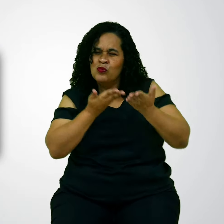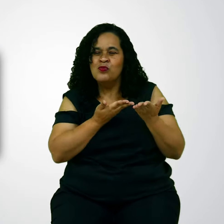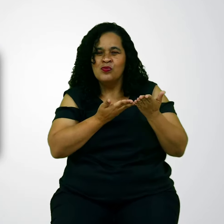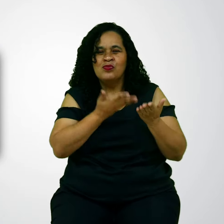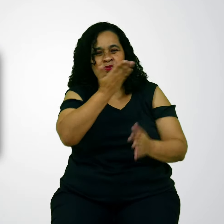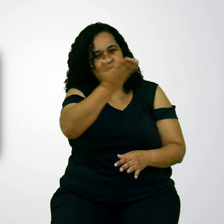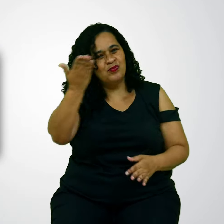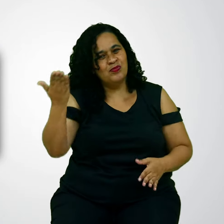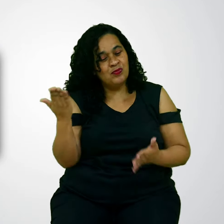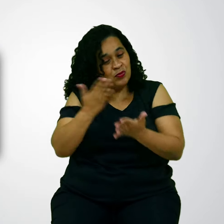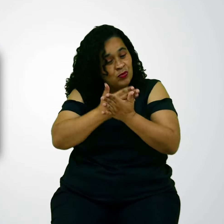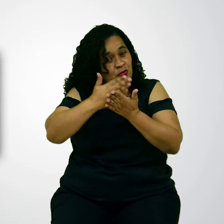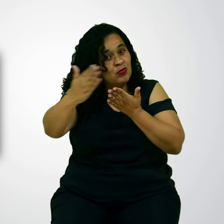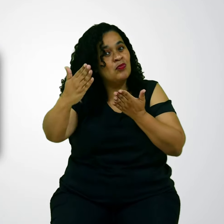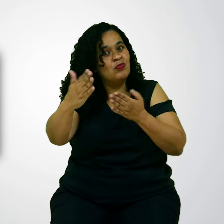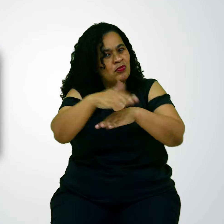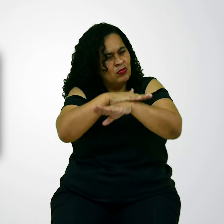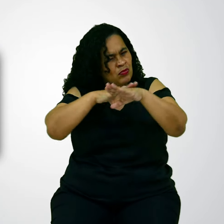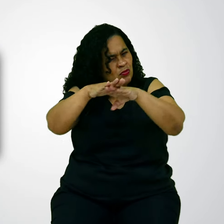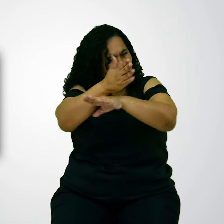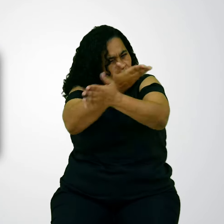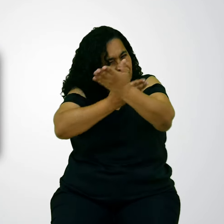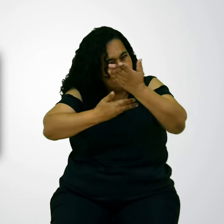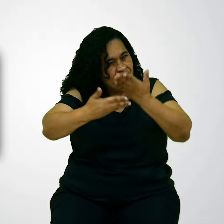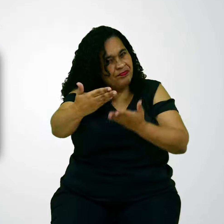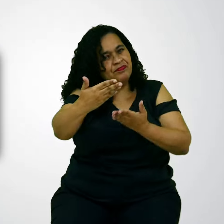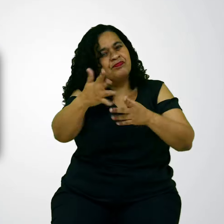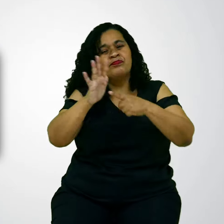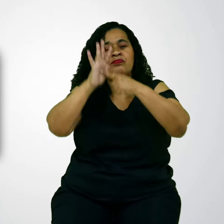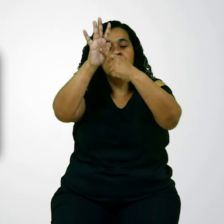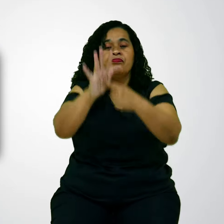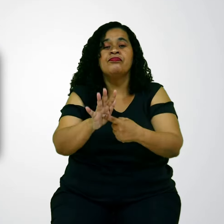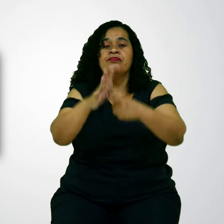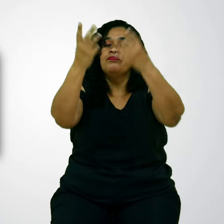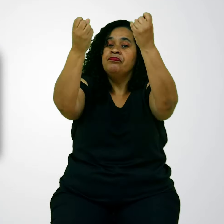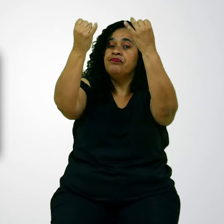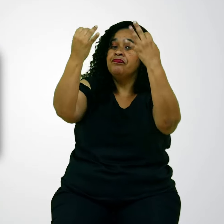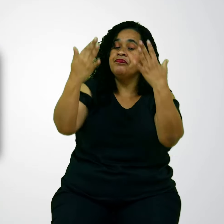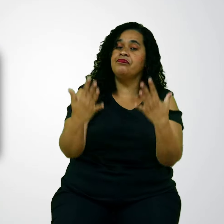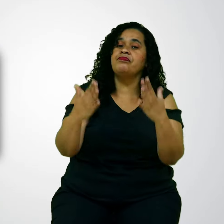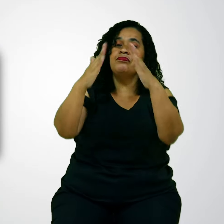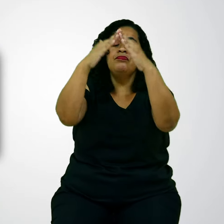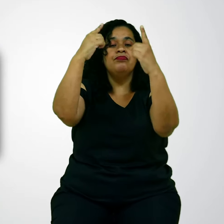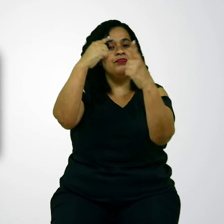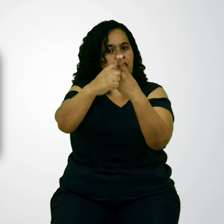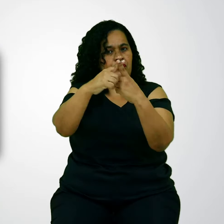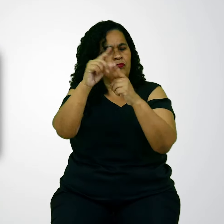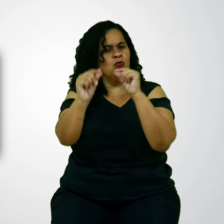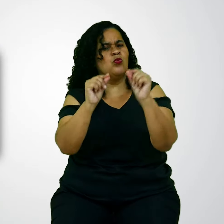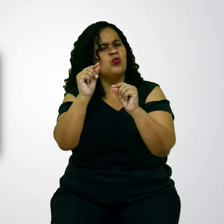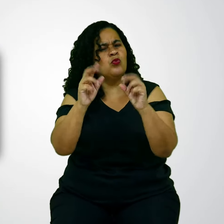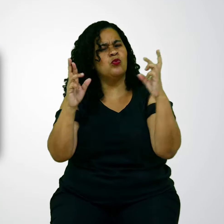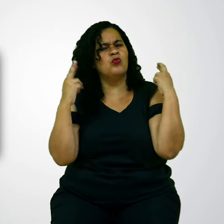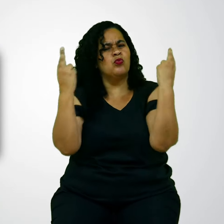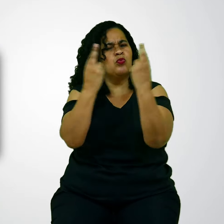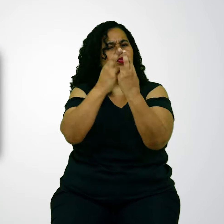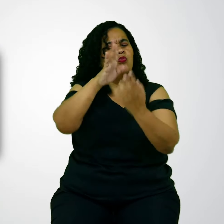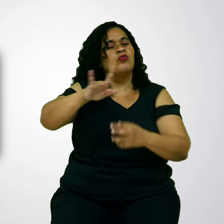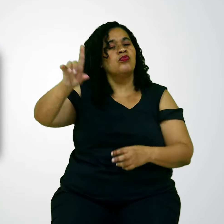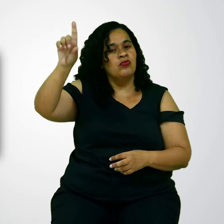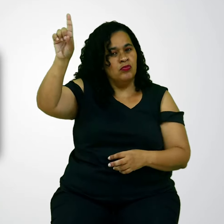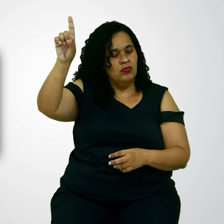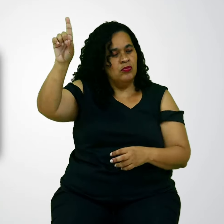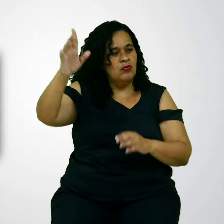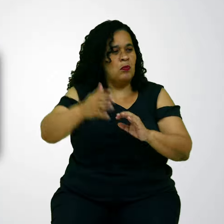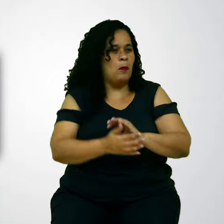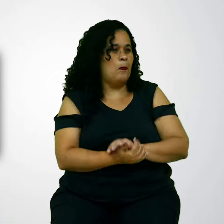papo falando sobre a igreja. Qual que é o papel da igreja no reino de Deus? Muito bom. Bom,